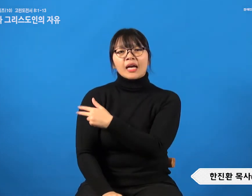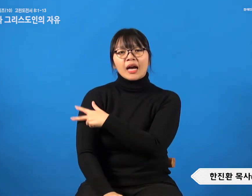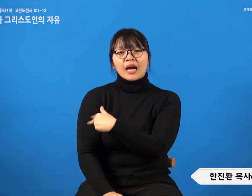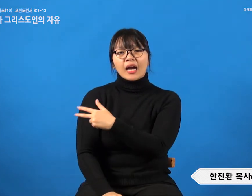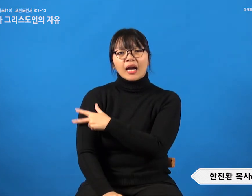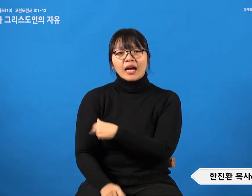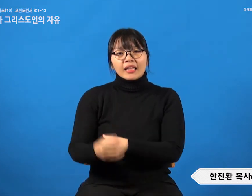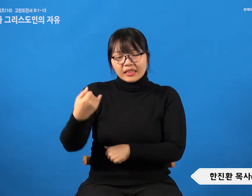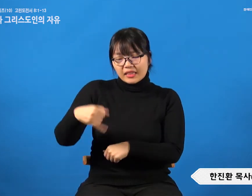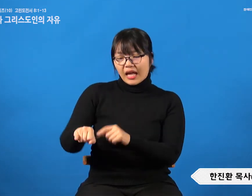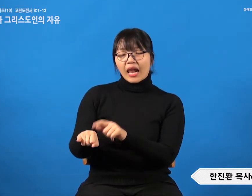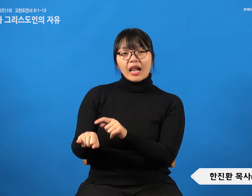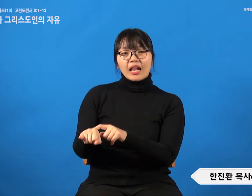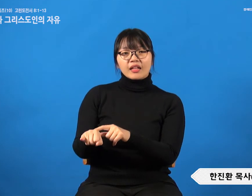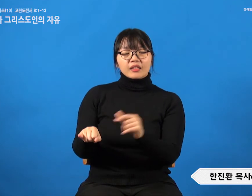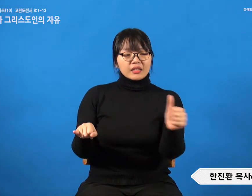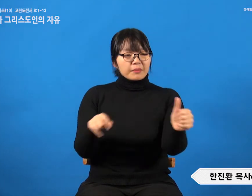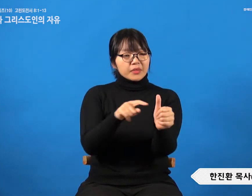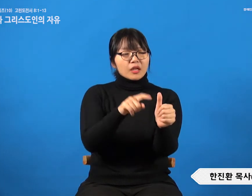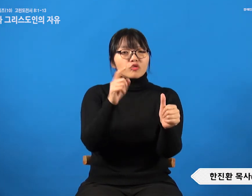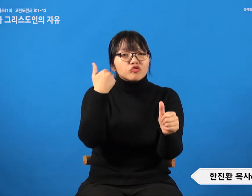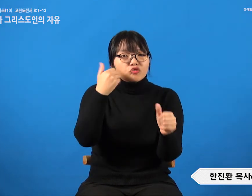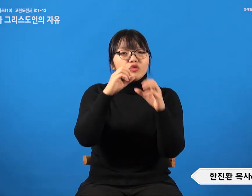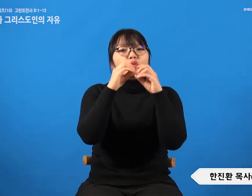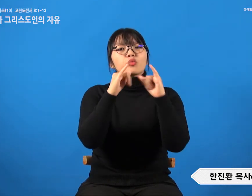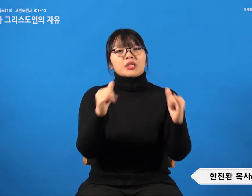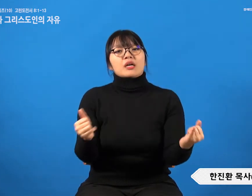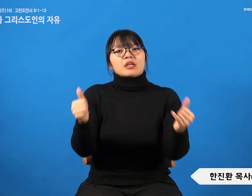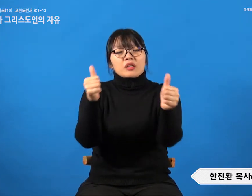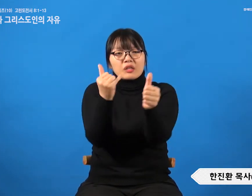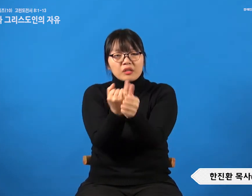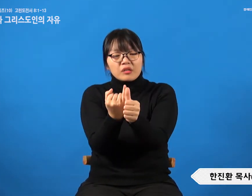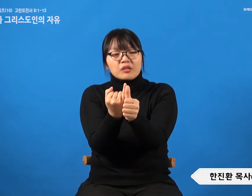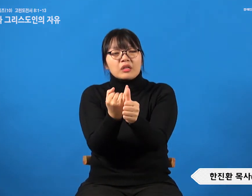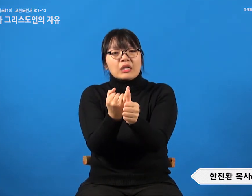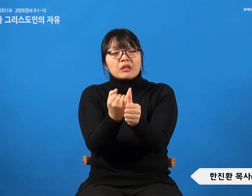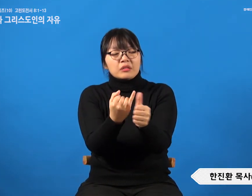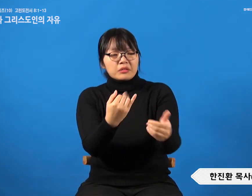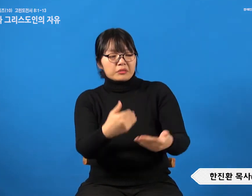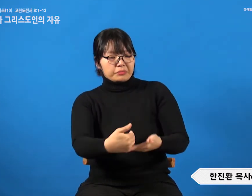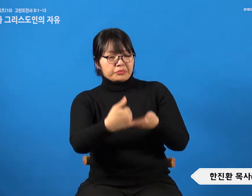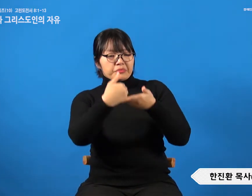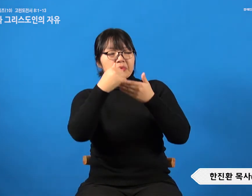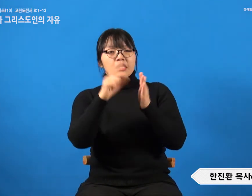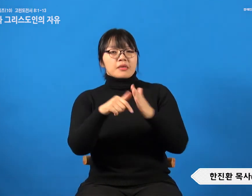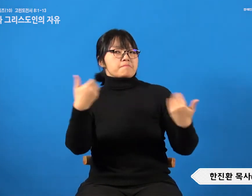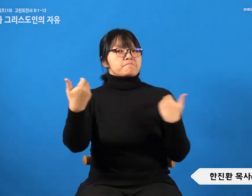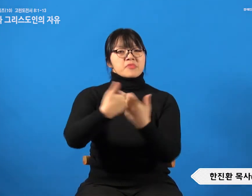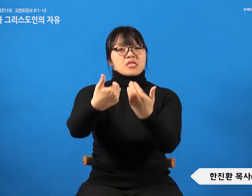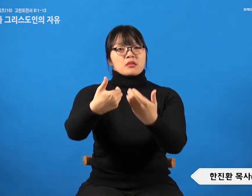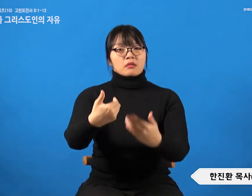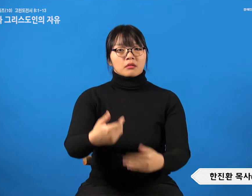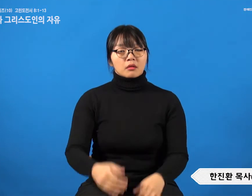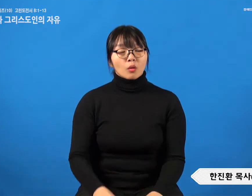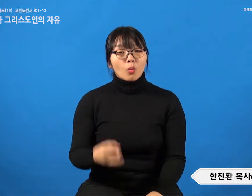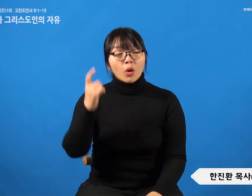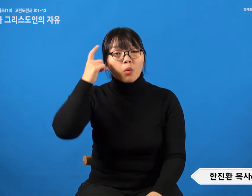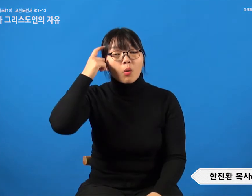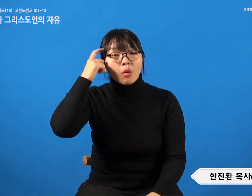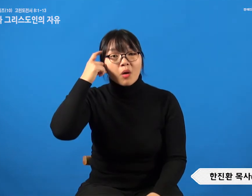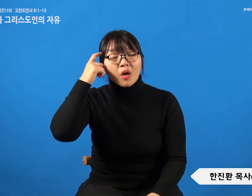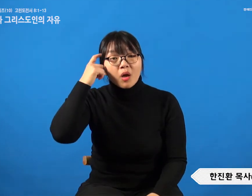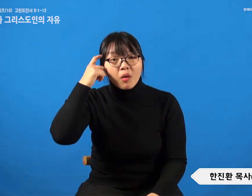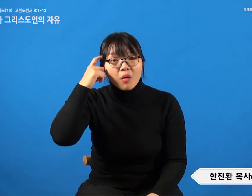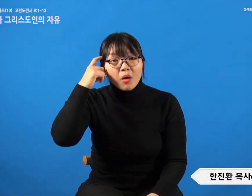전도사와 결혼하겠다고 하니까 극구 반대를 합니다. 딸을 교역자에게 줄 수 없다, 그래서 반대하는 것이 아니라